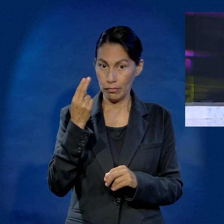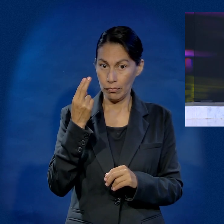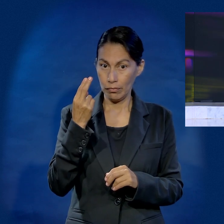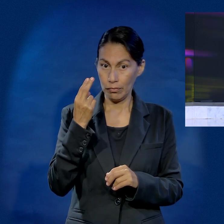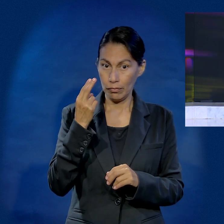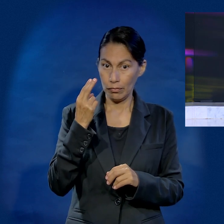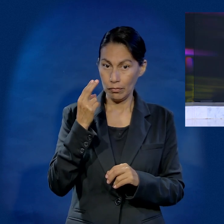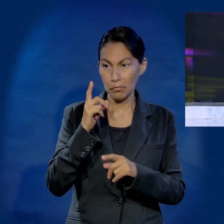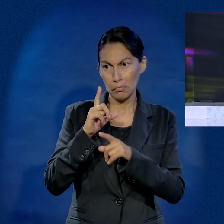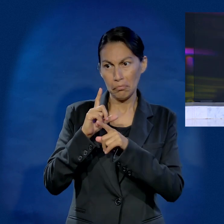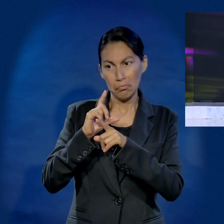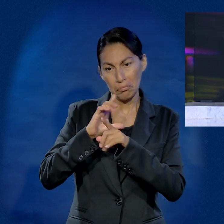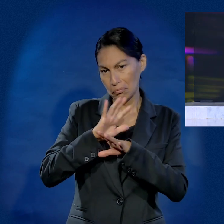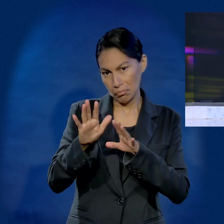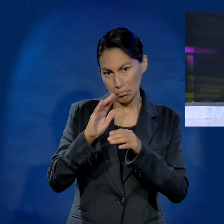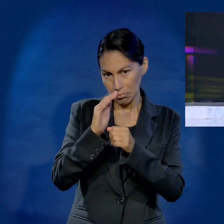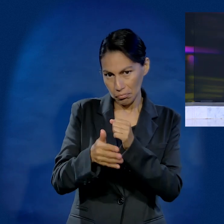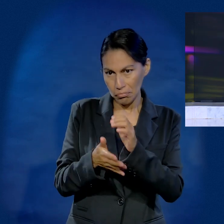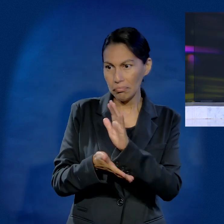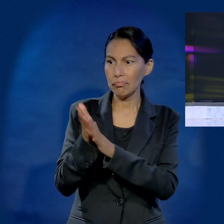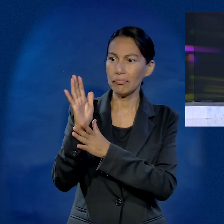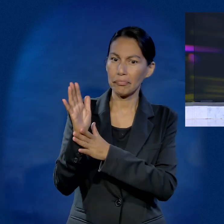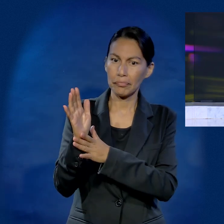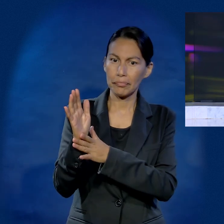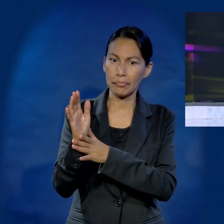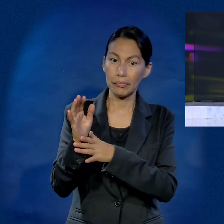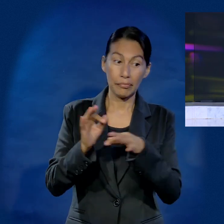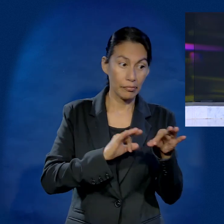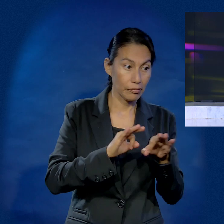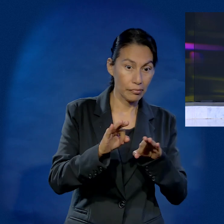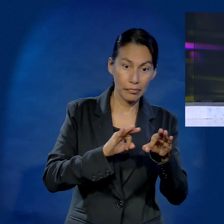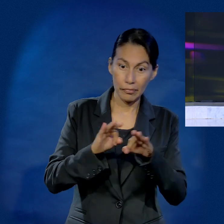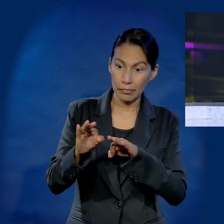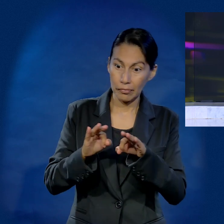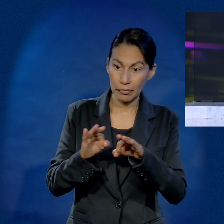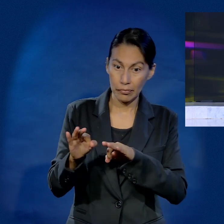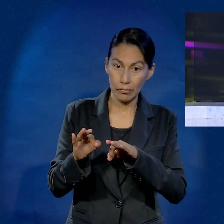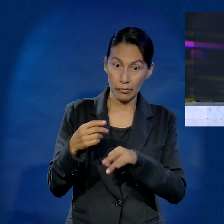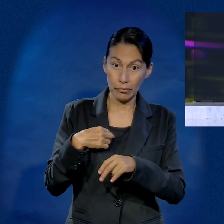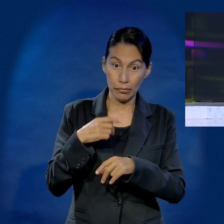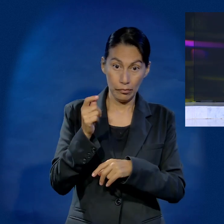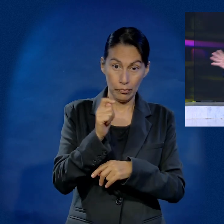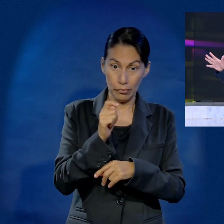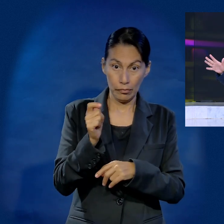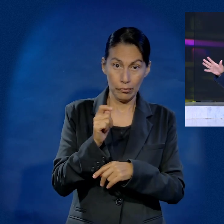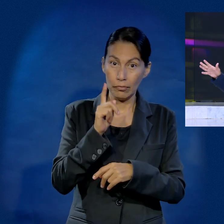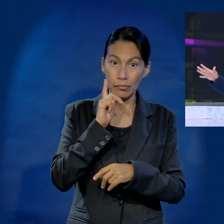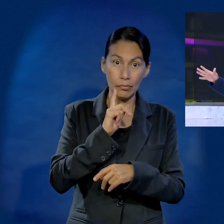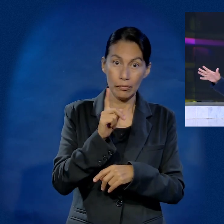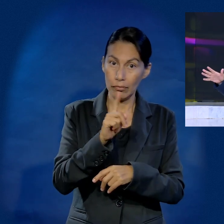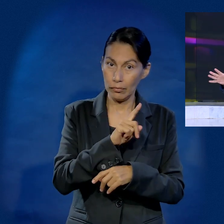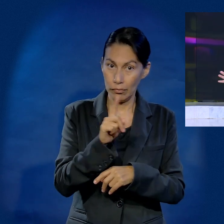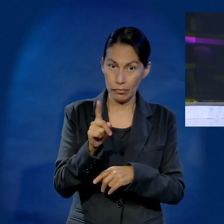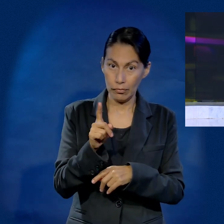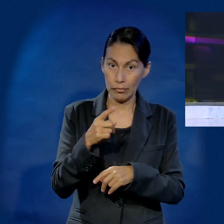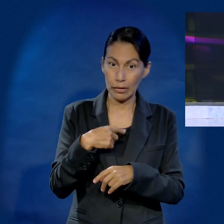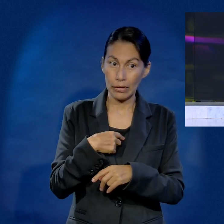universidad y estando en el campo de trabajo no tenía ningún nexo